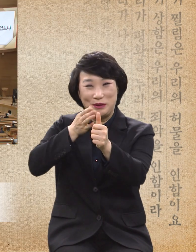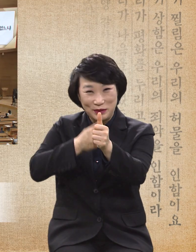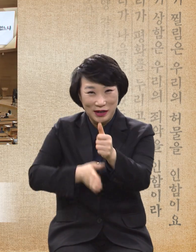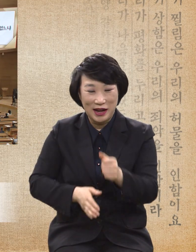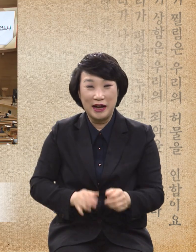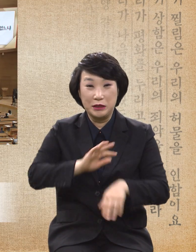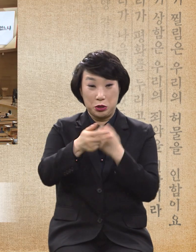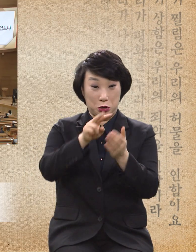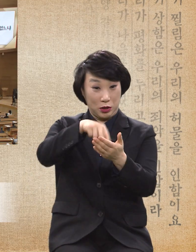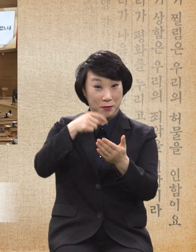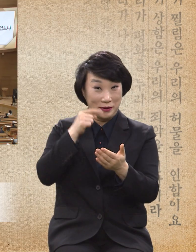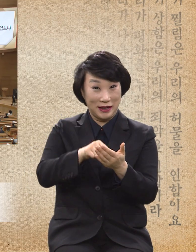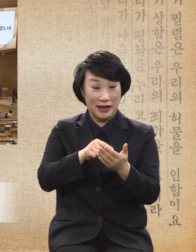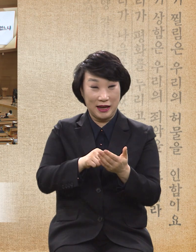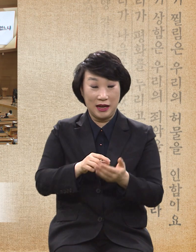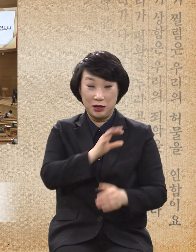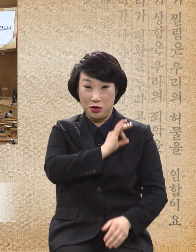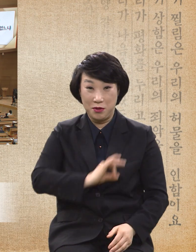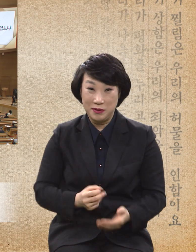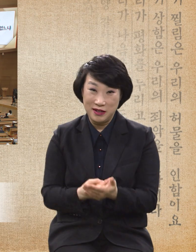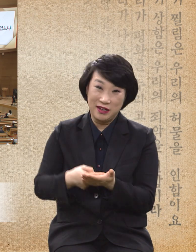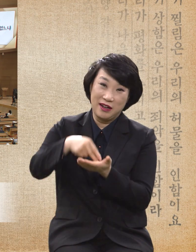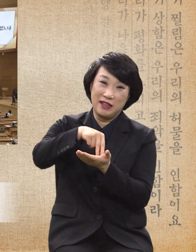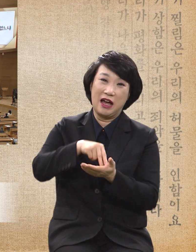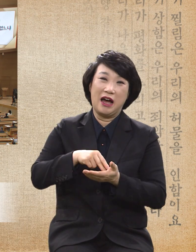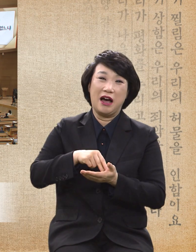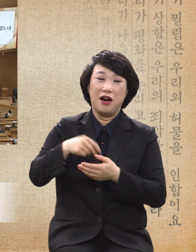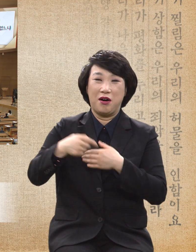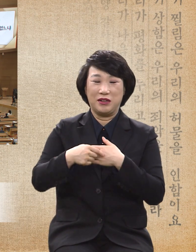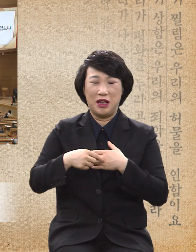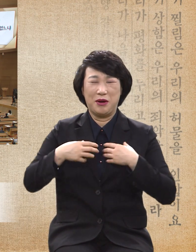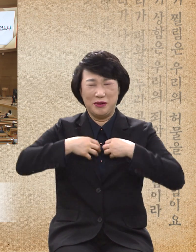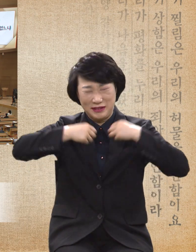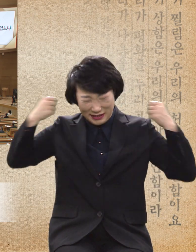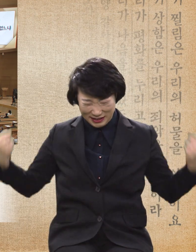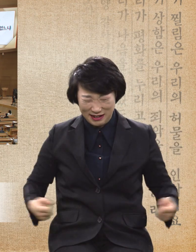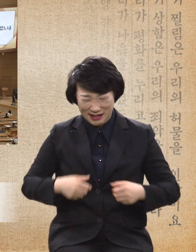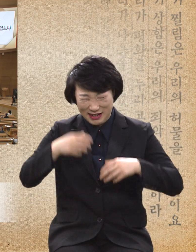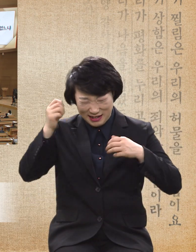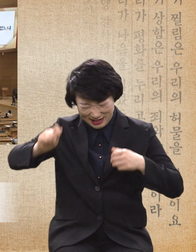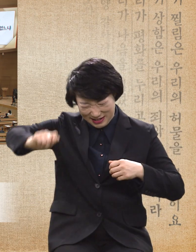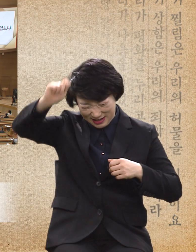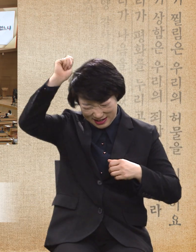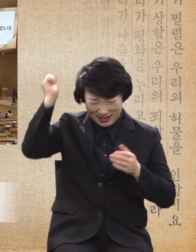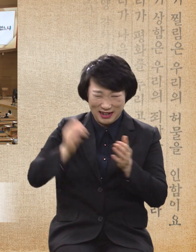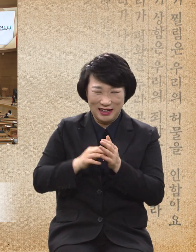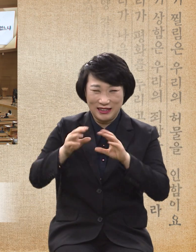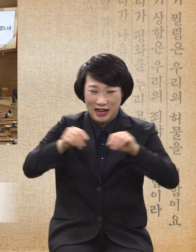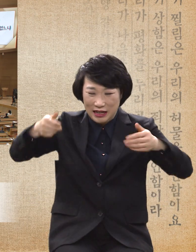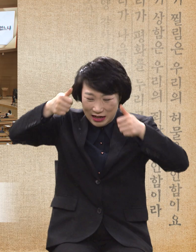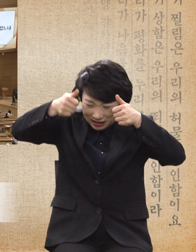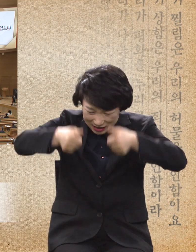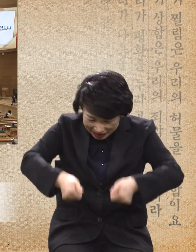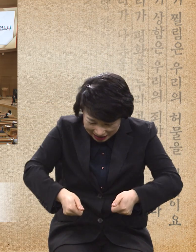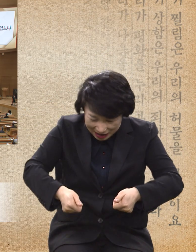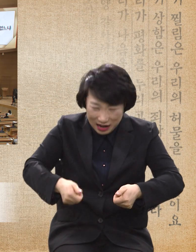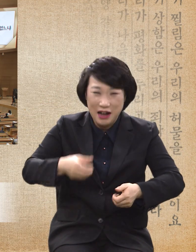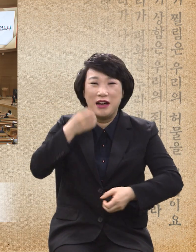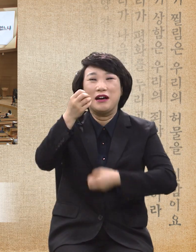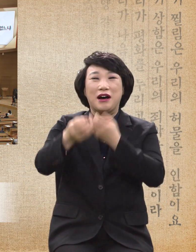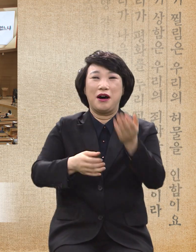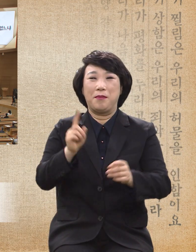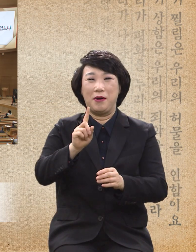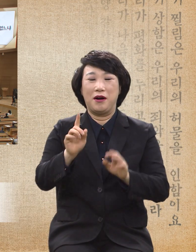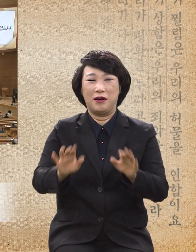축원합니다. 한번 읽어봐. 거기 욥이 일어나 겉옷을 찢고 머리털을 밀고 땅에 엎드려 경배하며 가로되 내가